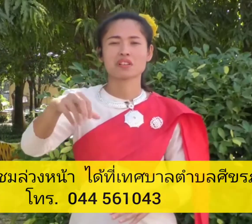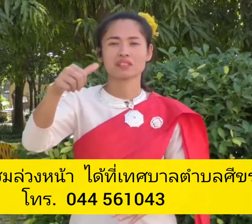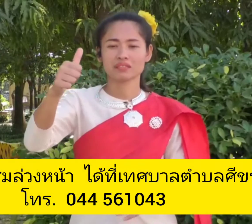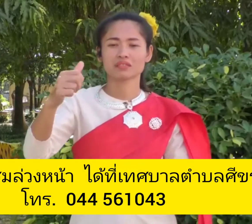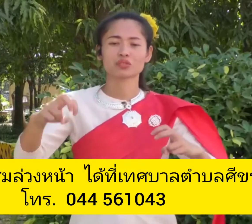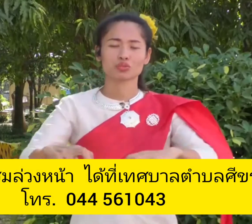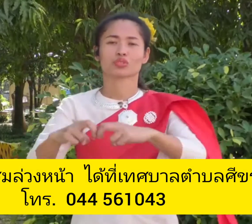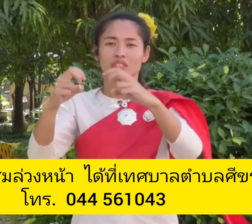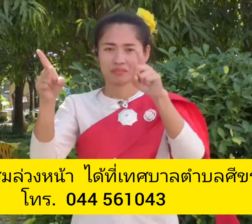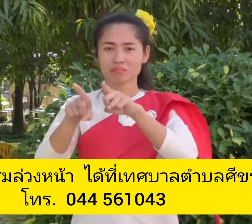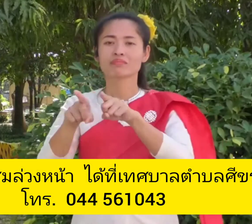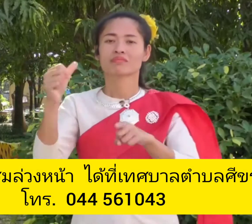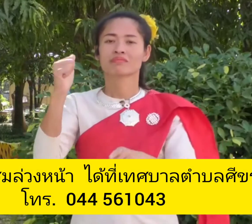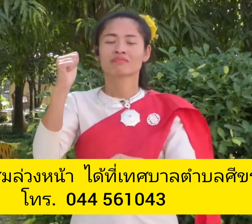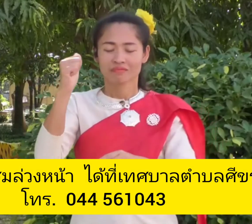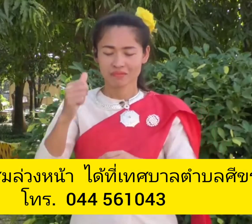สอบถามได้ที่โทรศัพท์